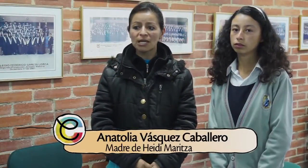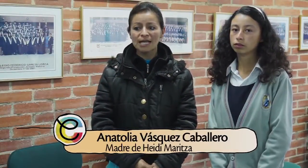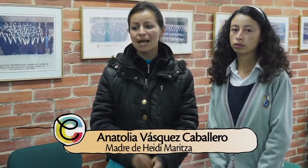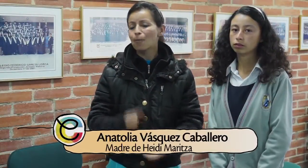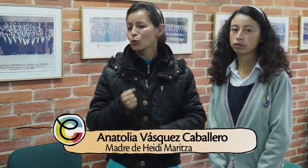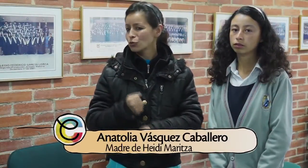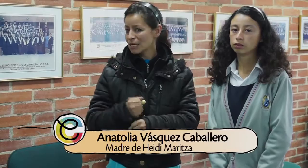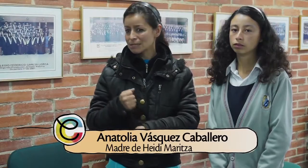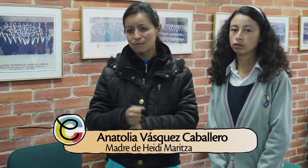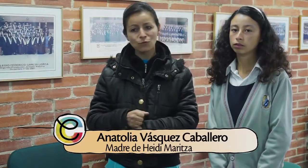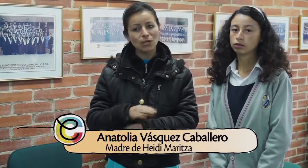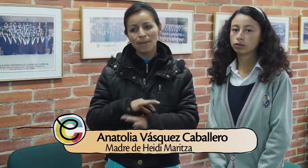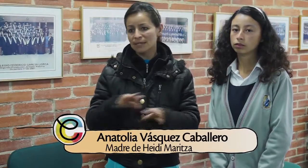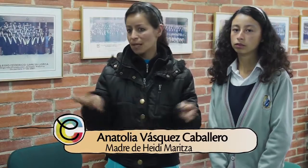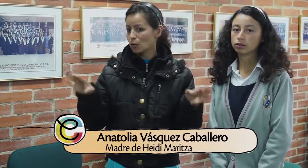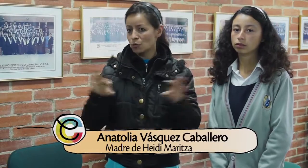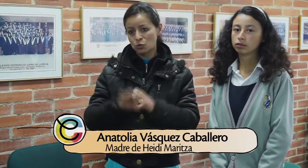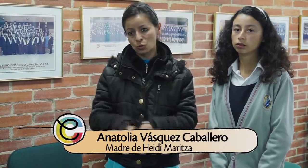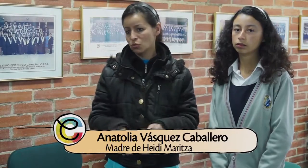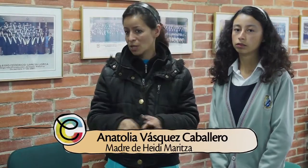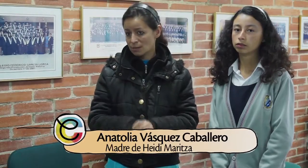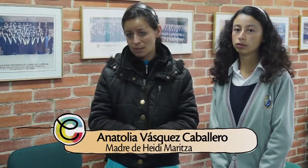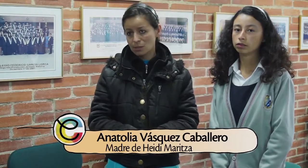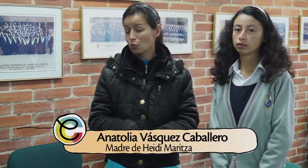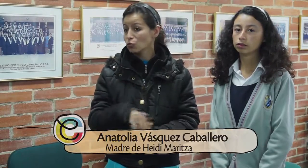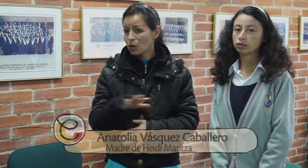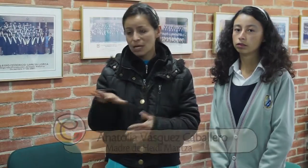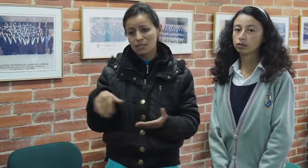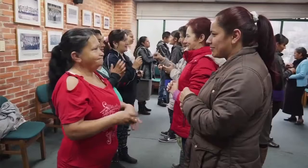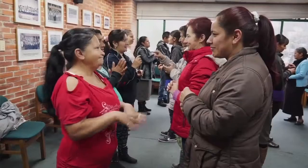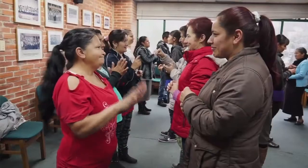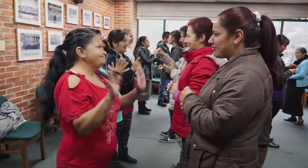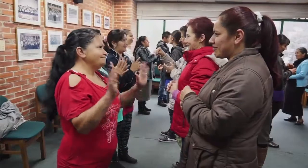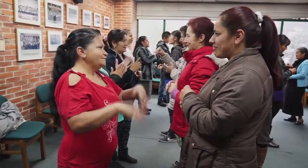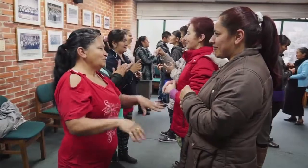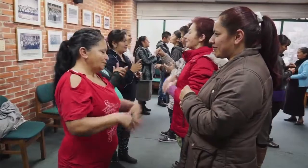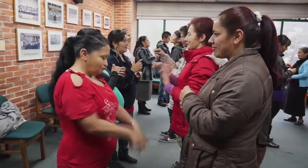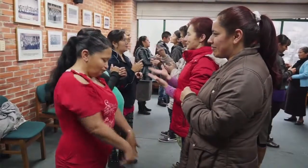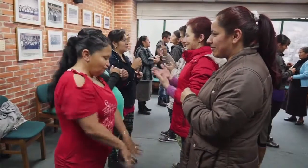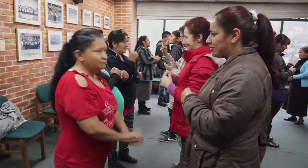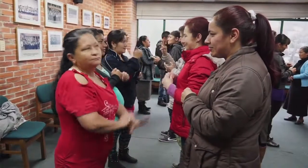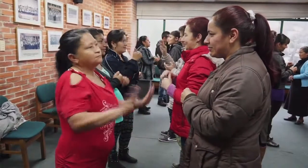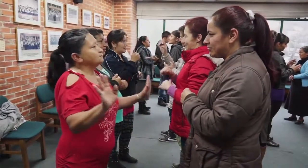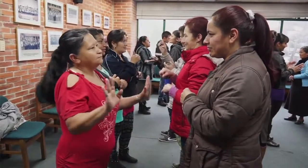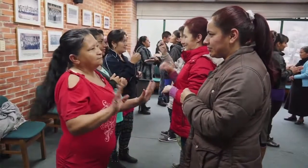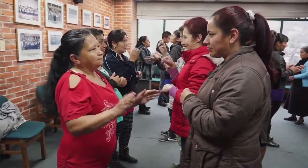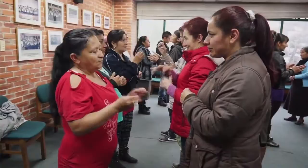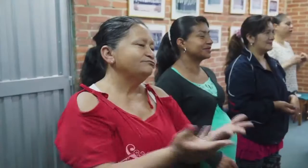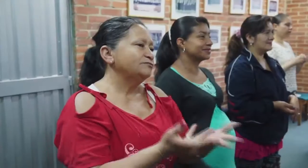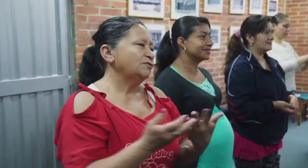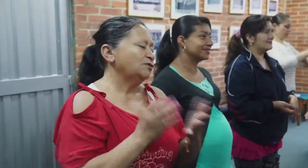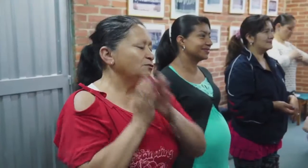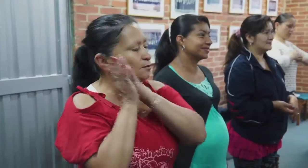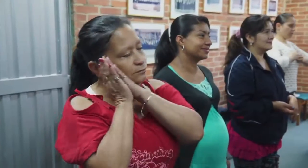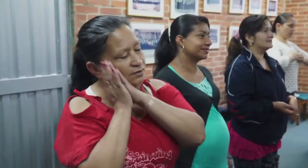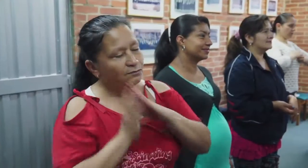El apoyo es fundamental con los docentes, con toda la institución nos ha ayudado mucho, tanto en problemas como en